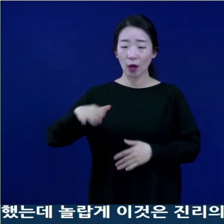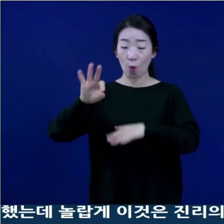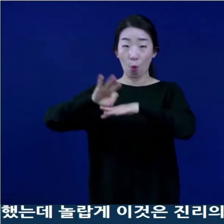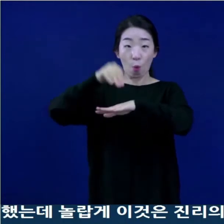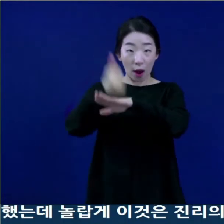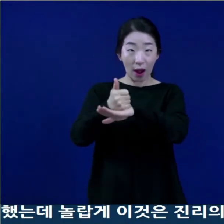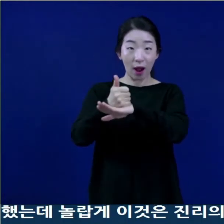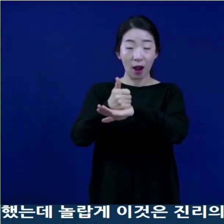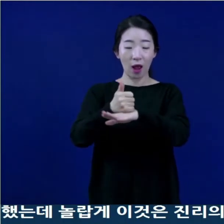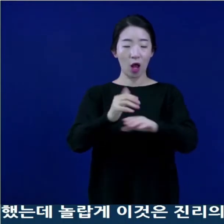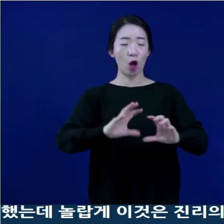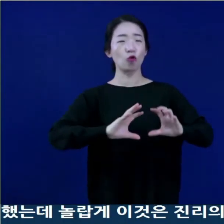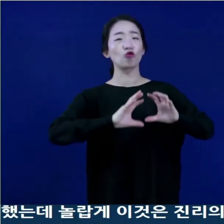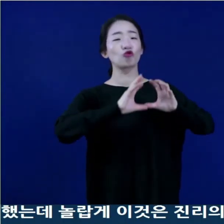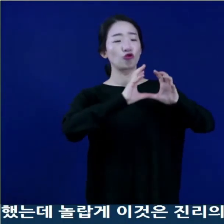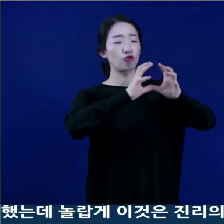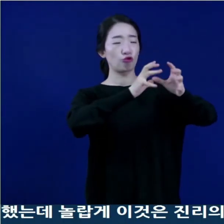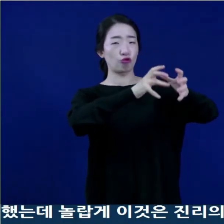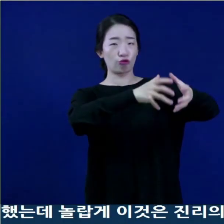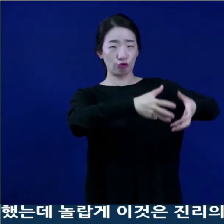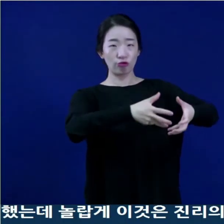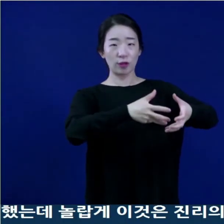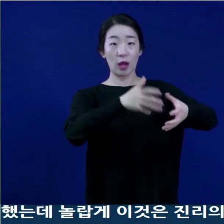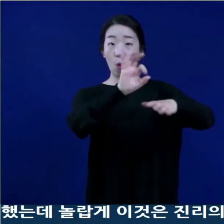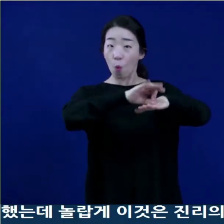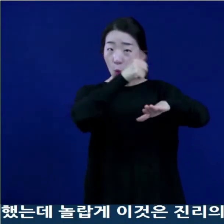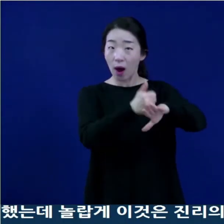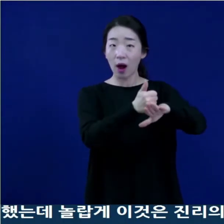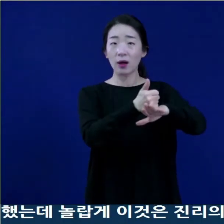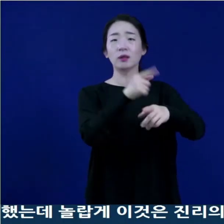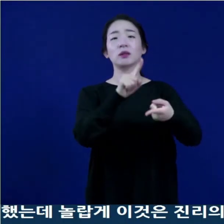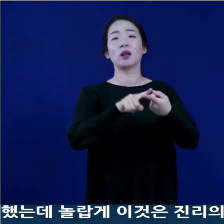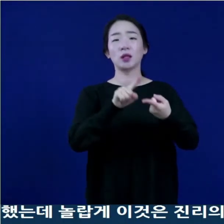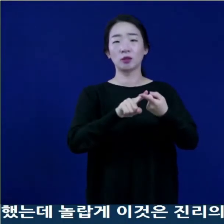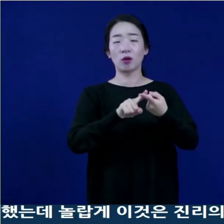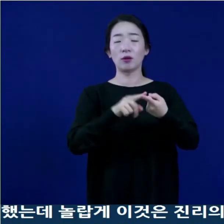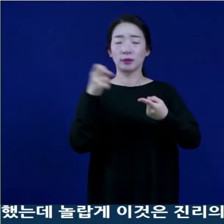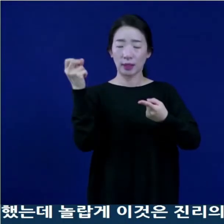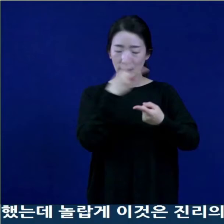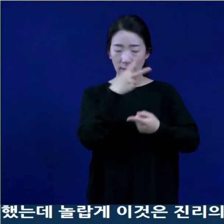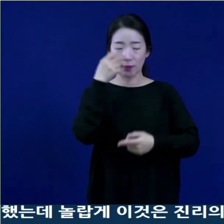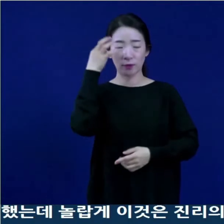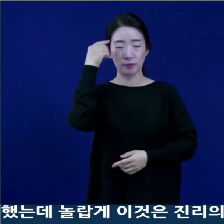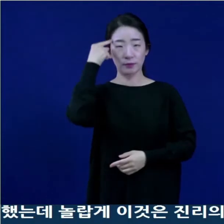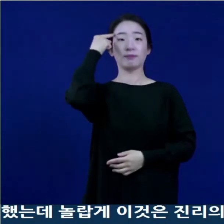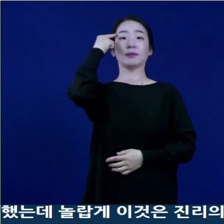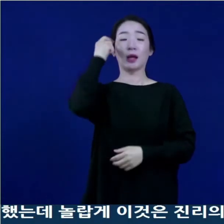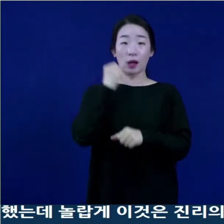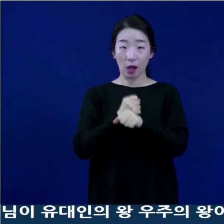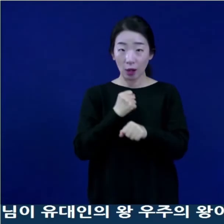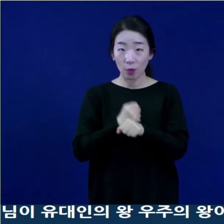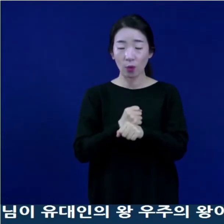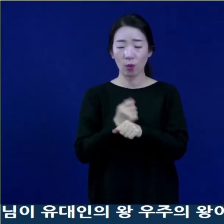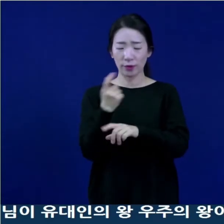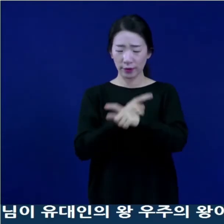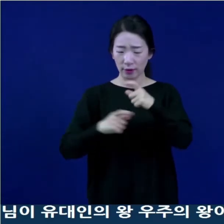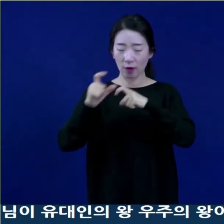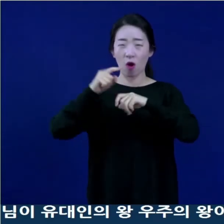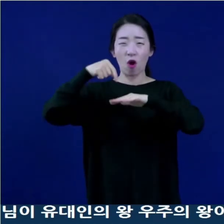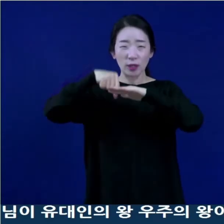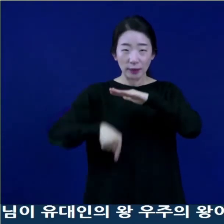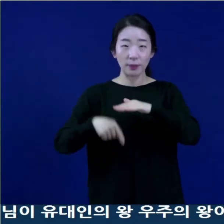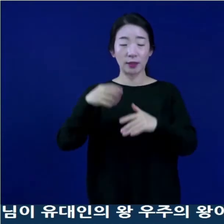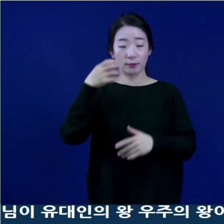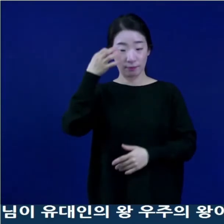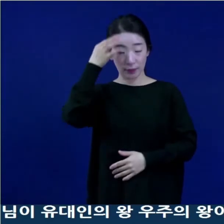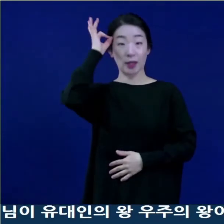우주의 왕이신 것을 우리가 다시 한번 마음속에 깨닫고 더 깊이 깨닫고